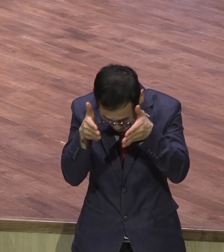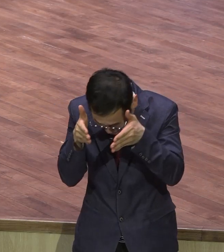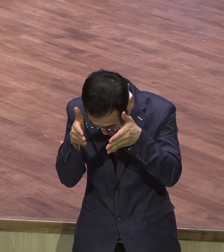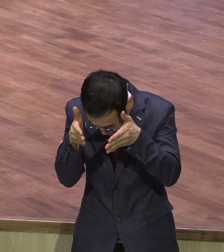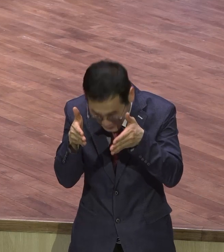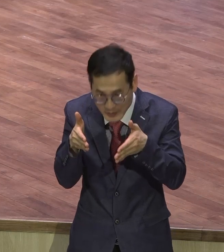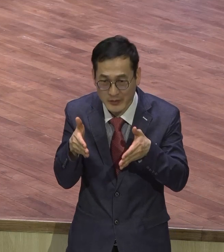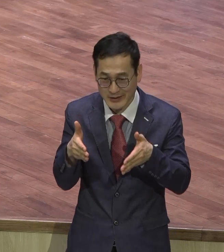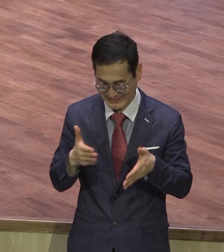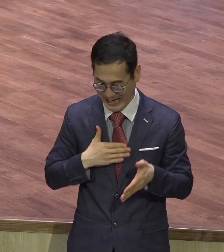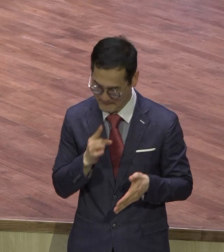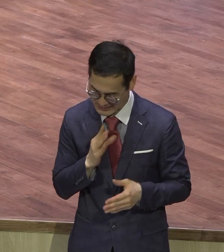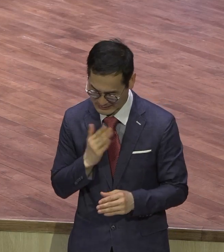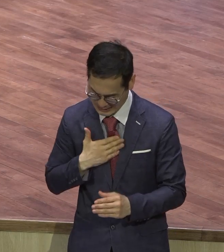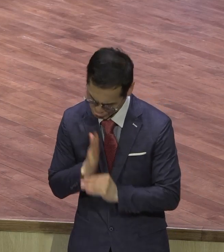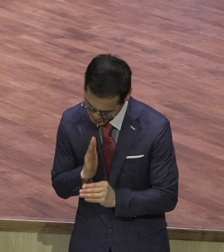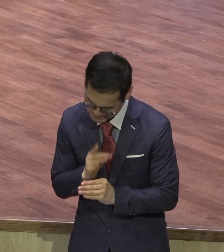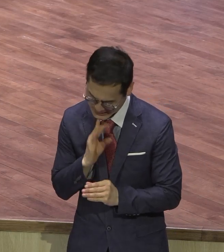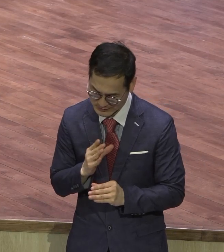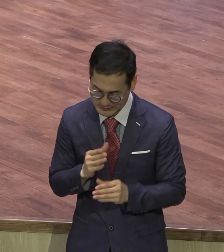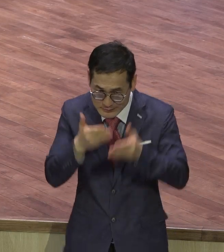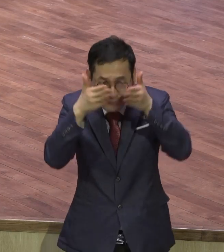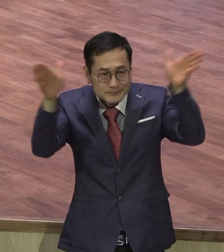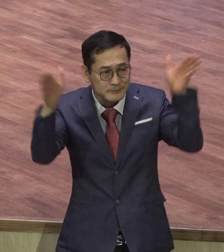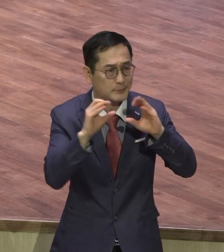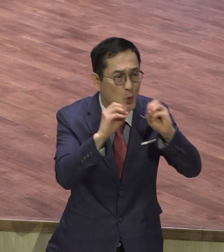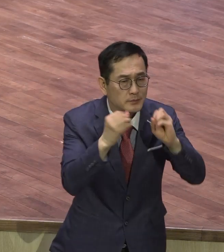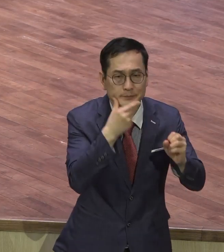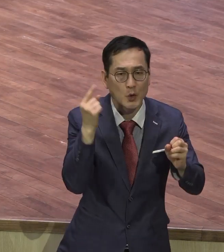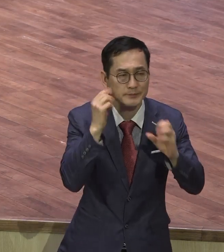언제나 내 거. 내 거밖에 몰라.